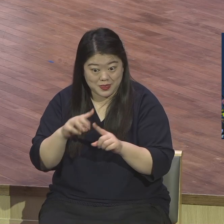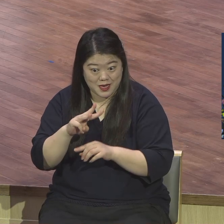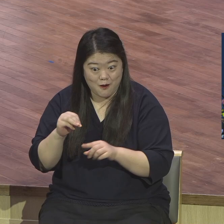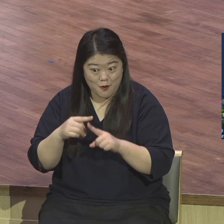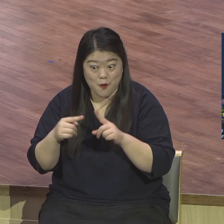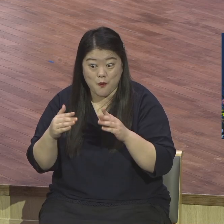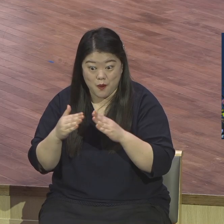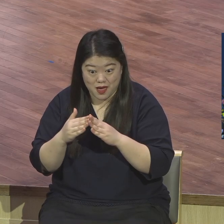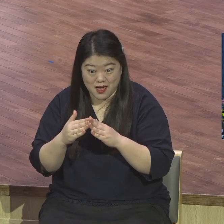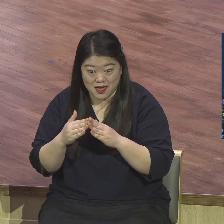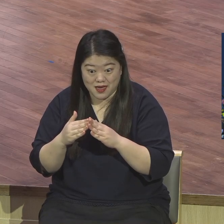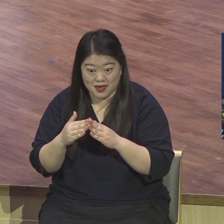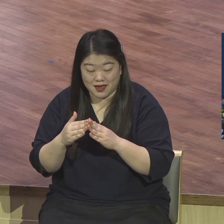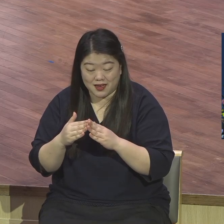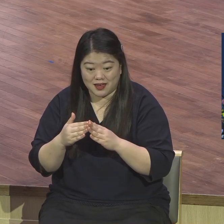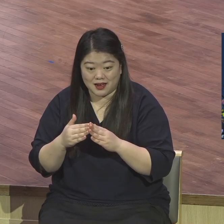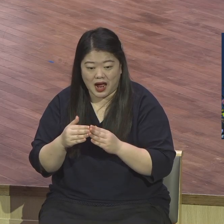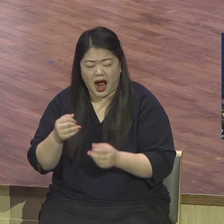거부 반응이 옵니다.